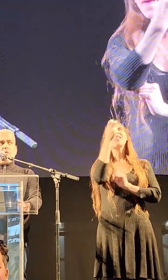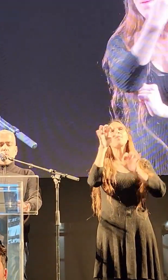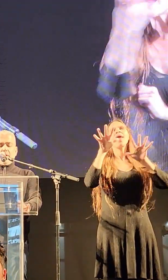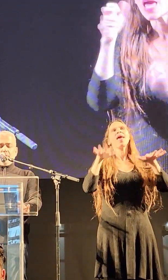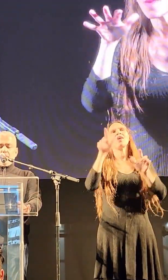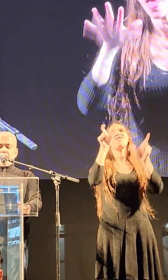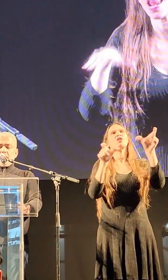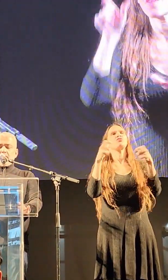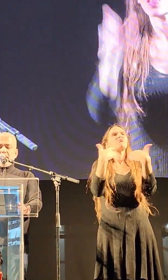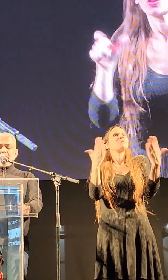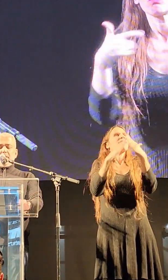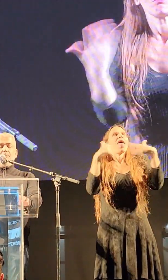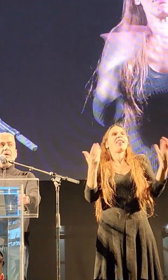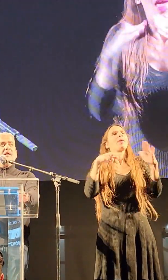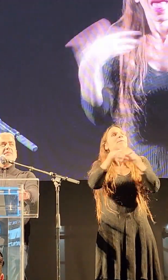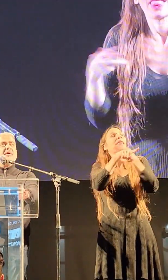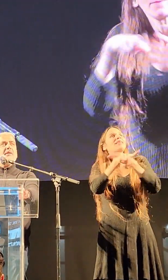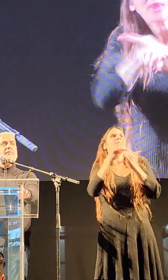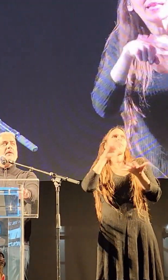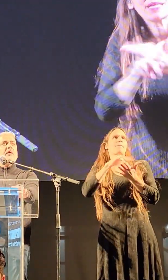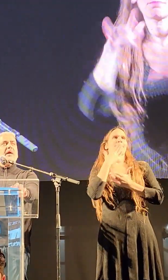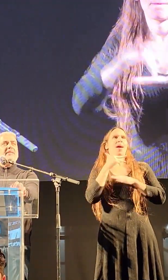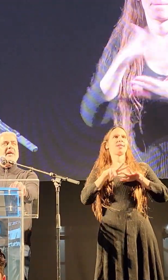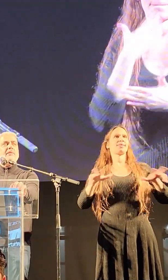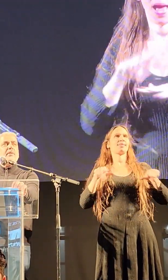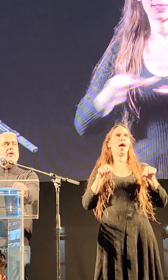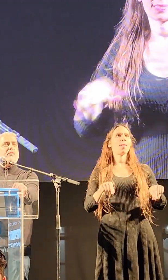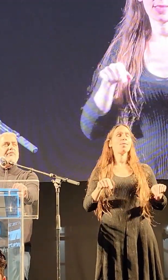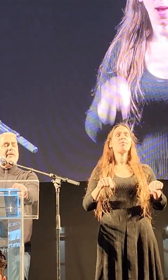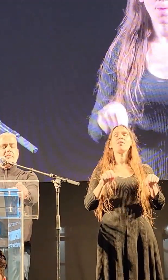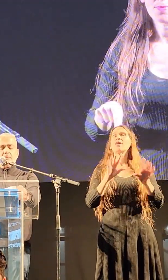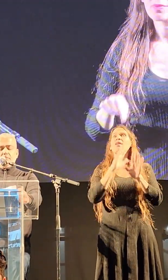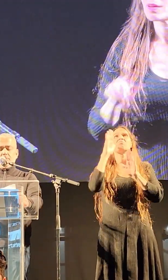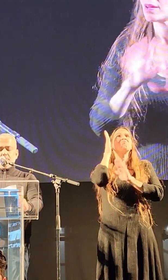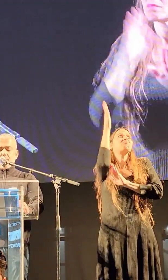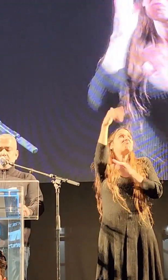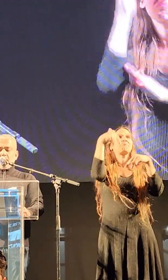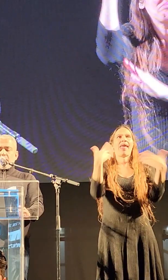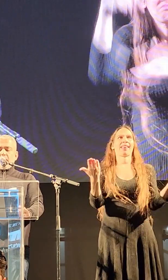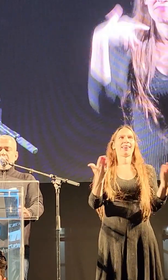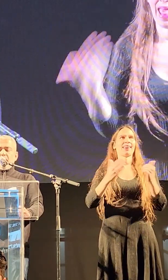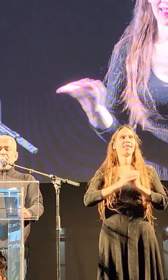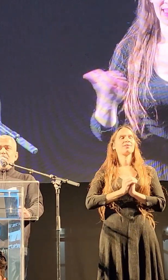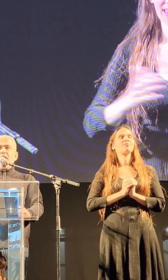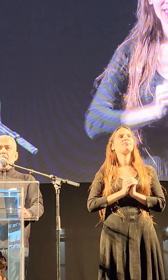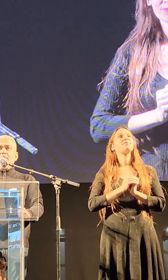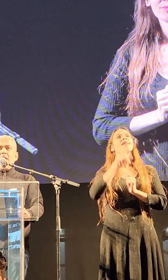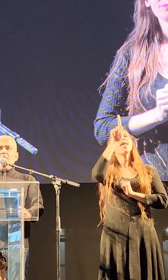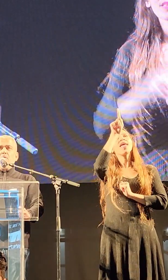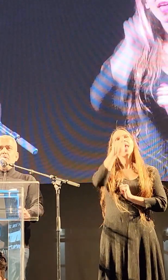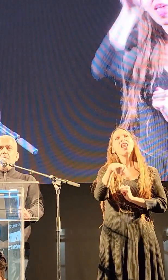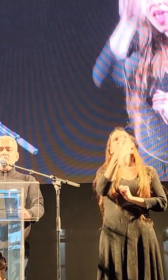200,000 עקורים פליטים בארצם עדיין בלי אופק.